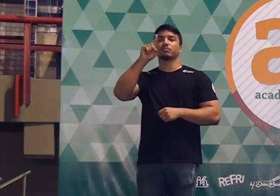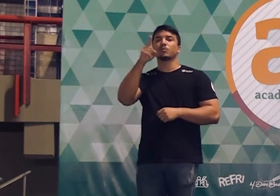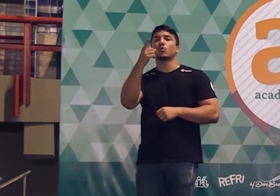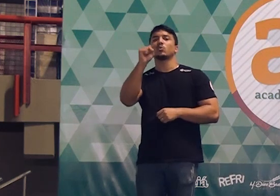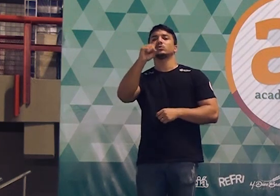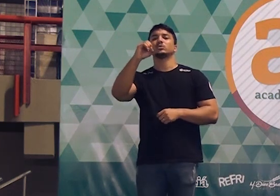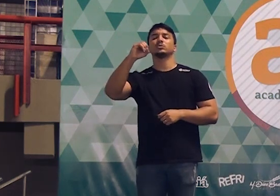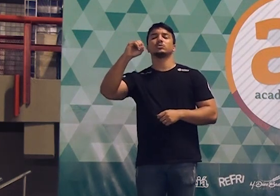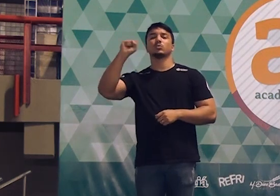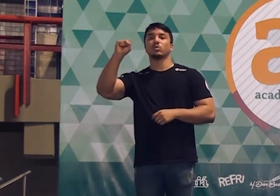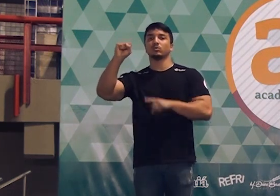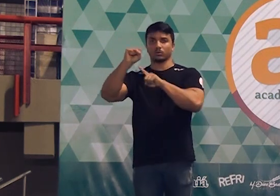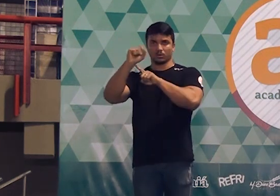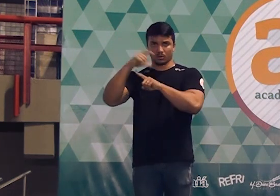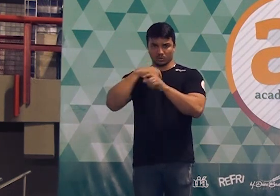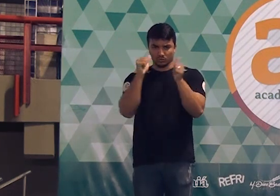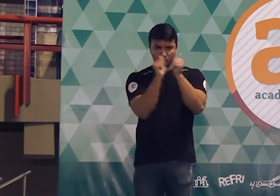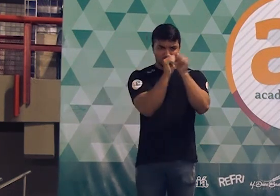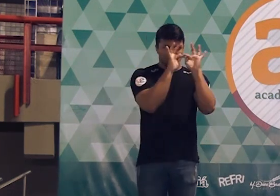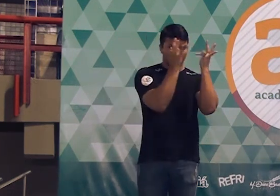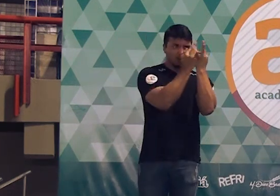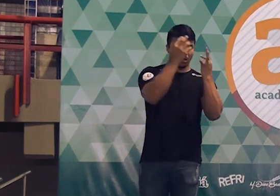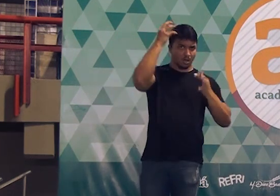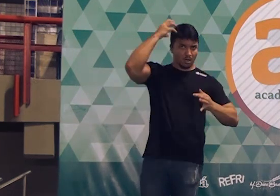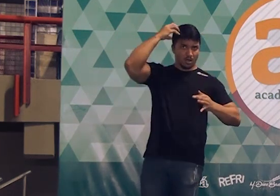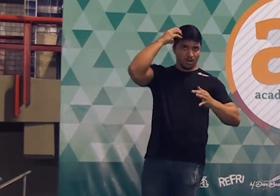pergunta simples. Junto com a família real,